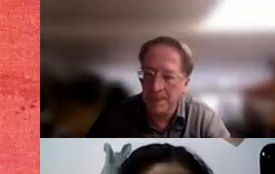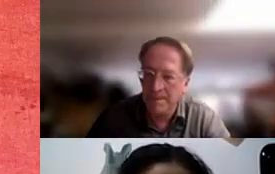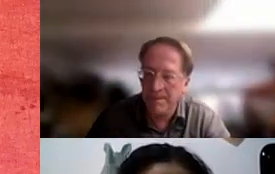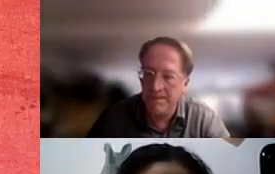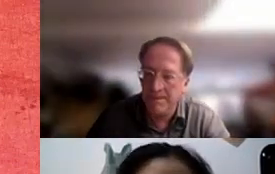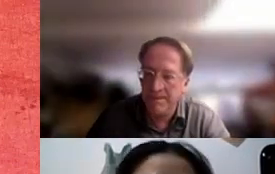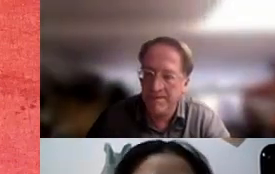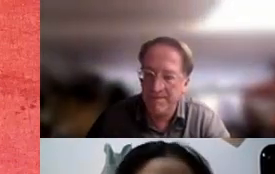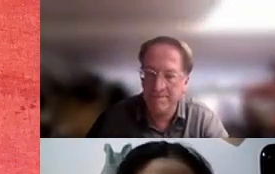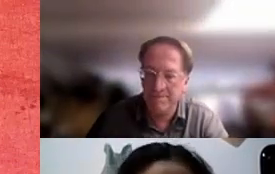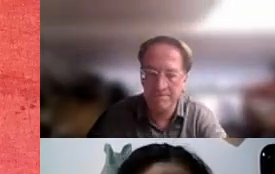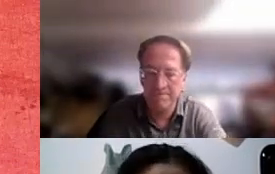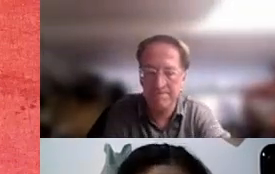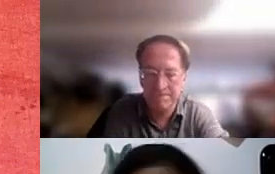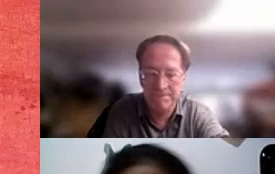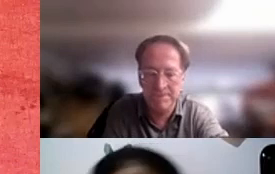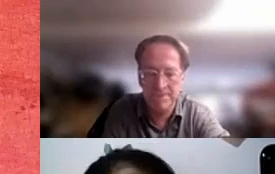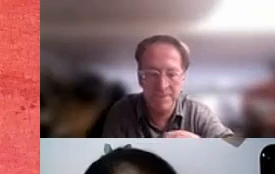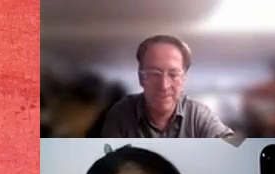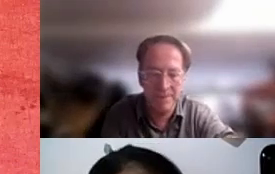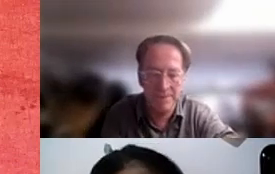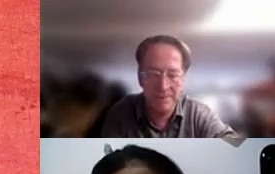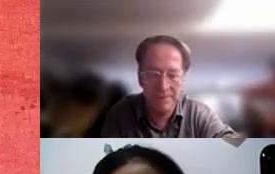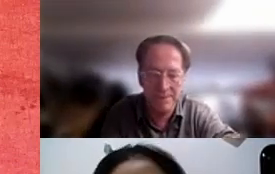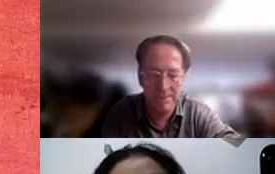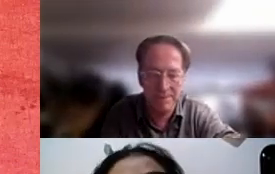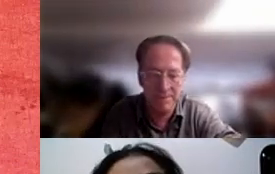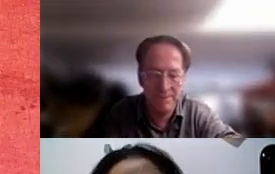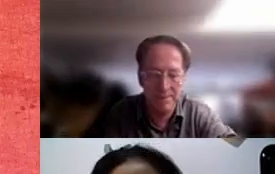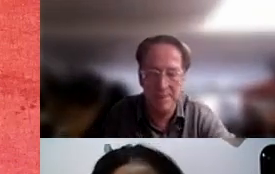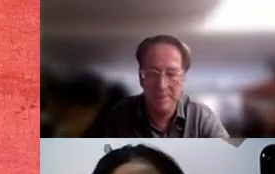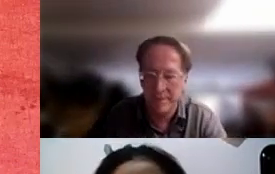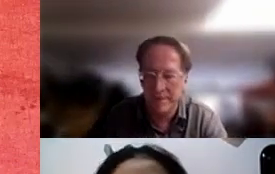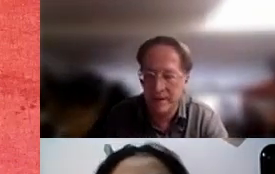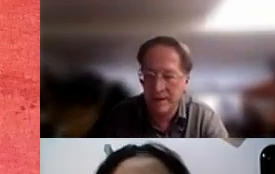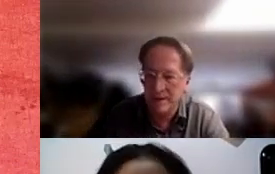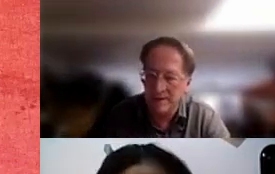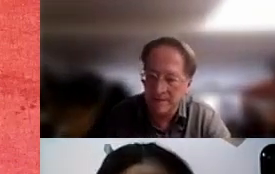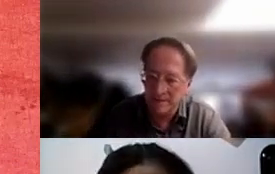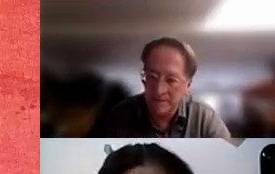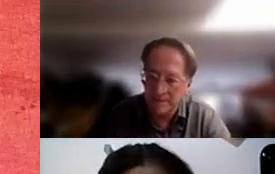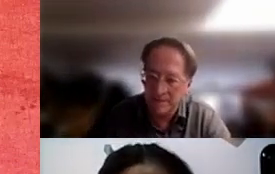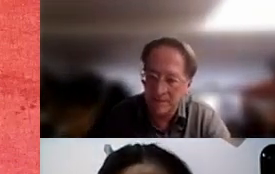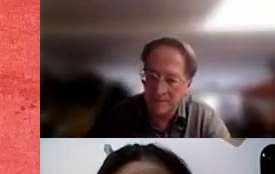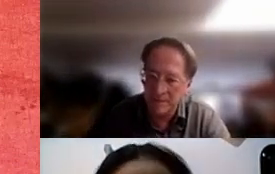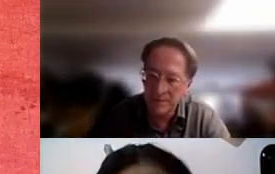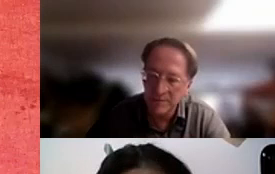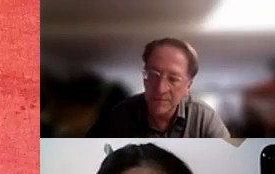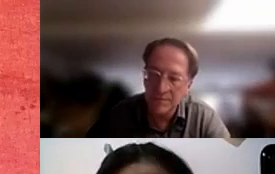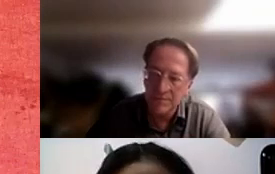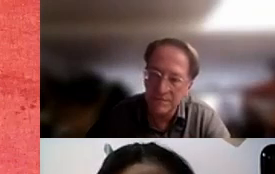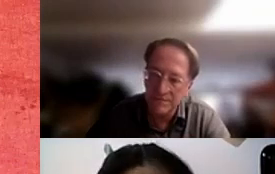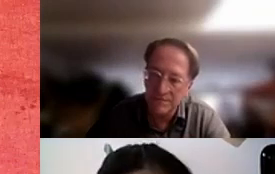que al construir comunidad no estamos hablando de cifras, sino de procesos en donde todos podemos